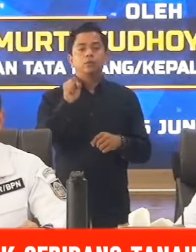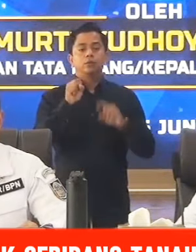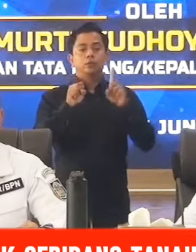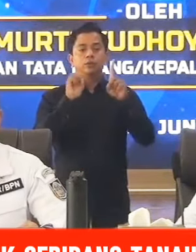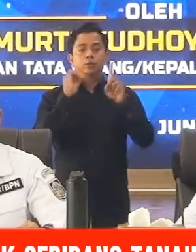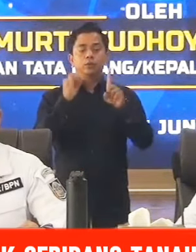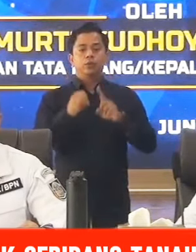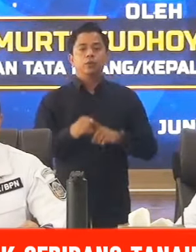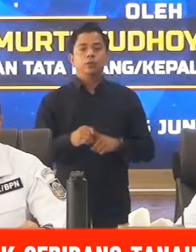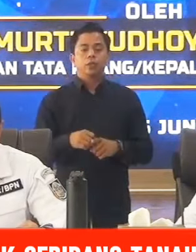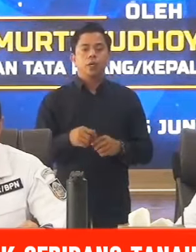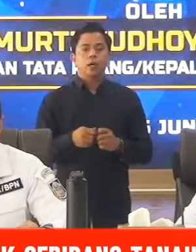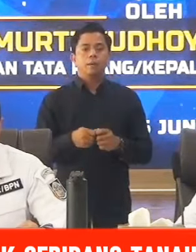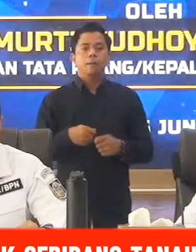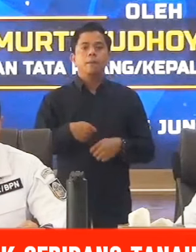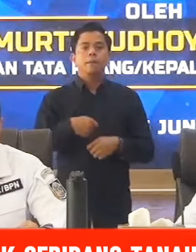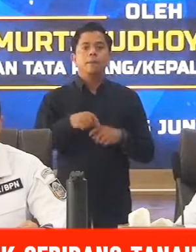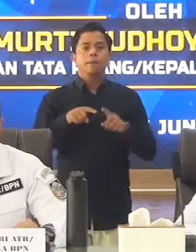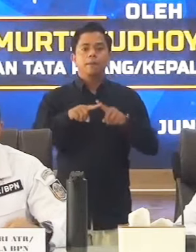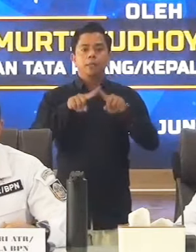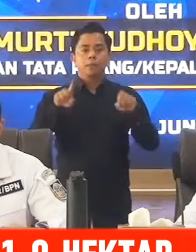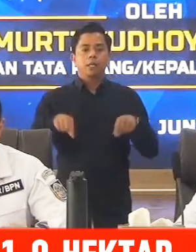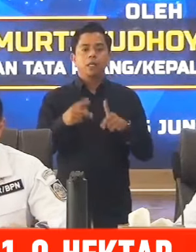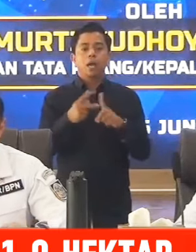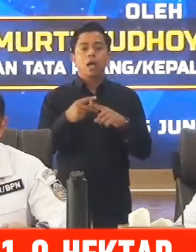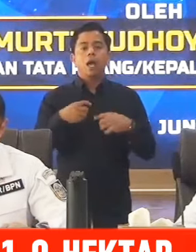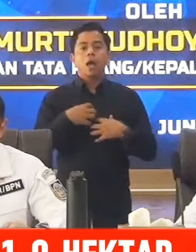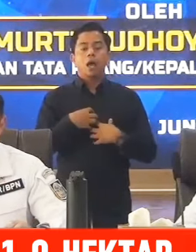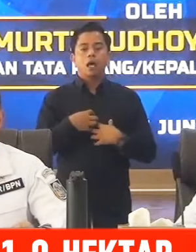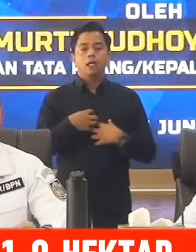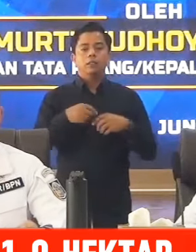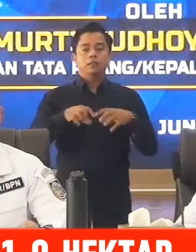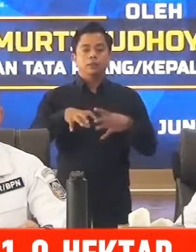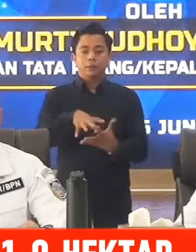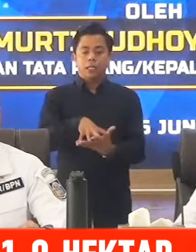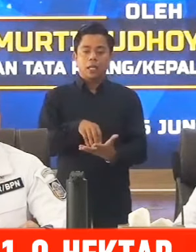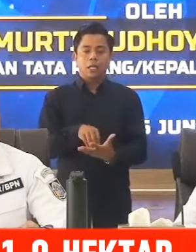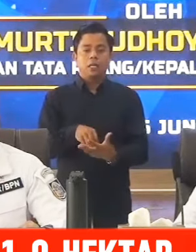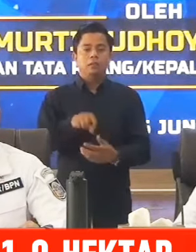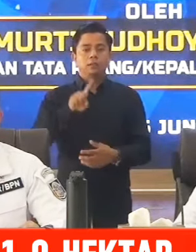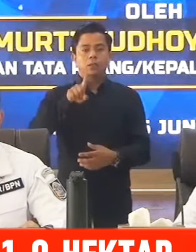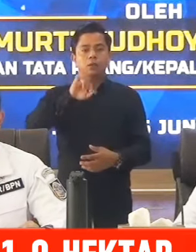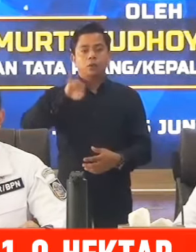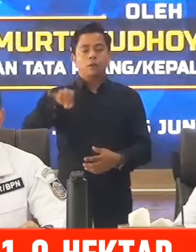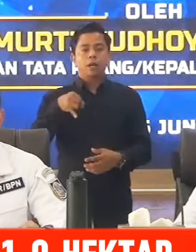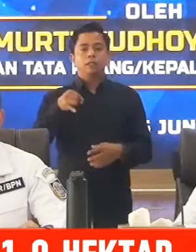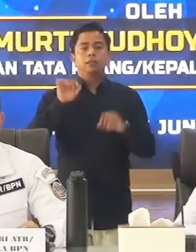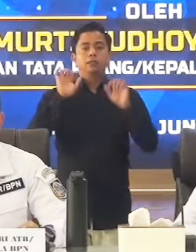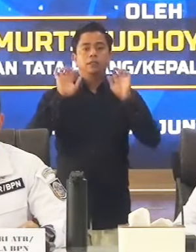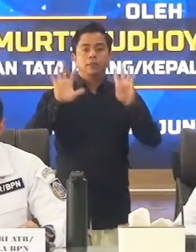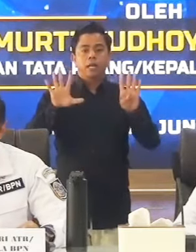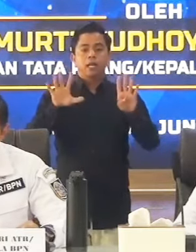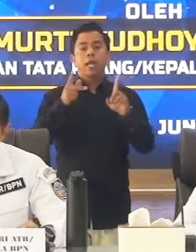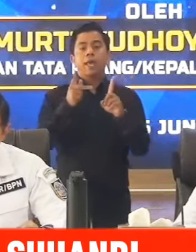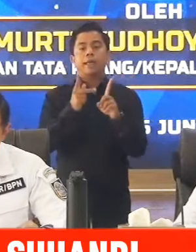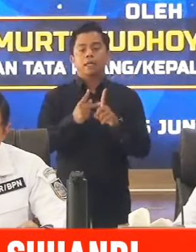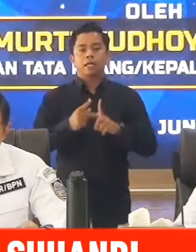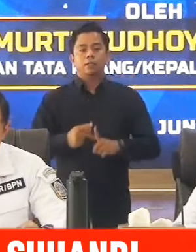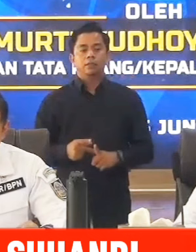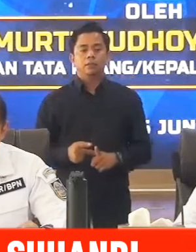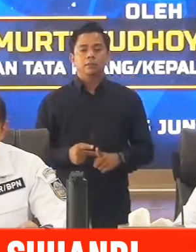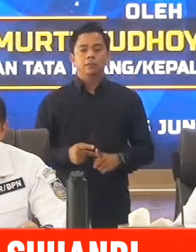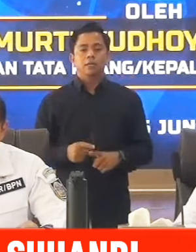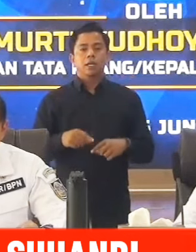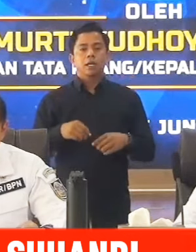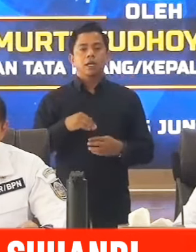menerbitkan sertifikat hak milik sebidang tanah dengan luas sekitar 1,9 hektar atas